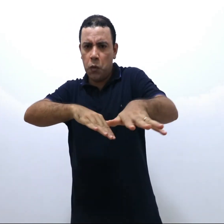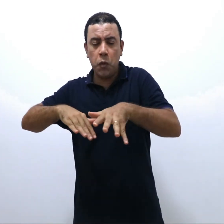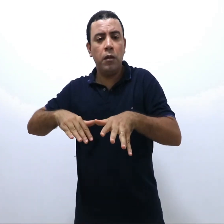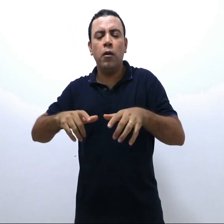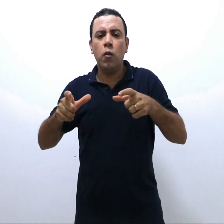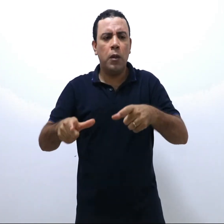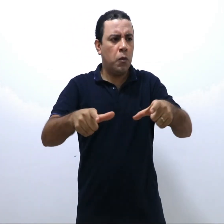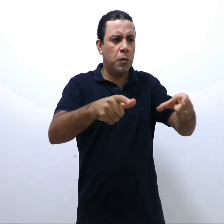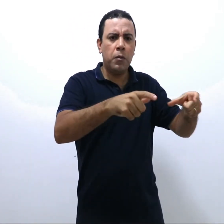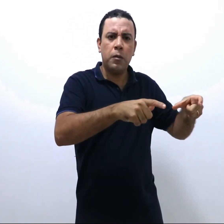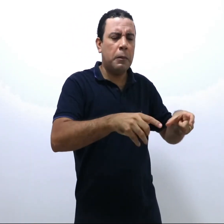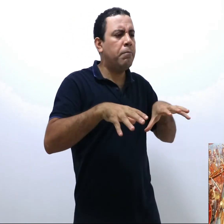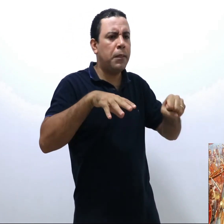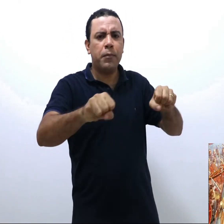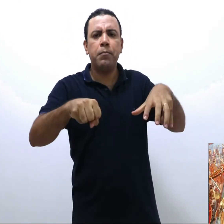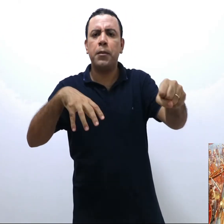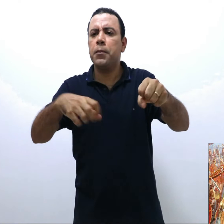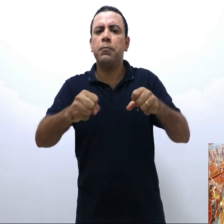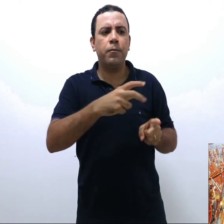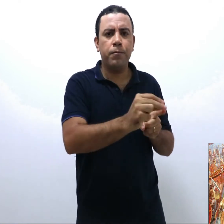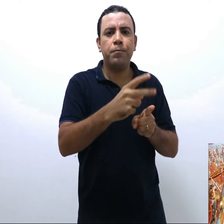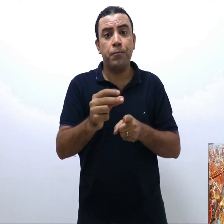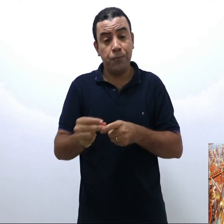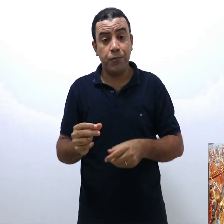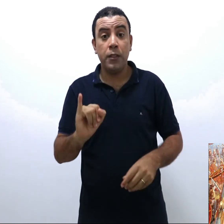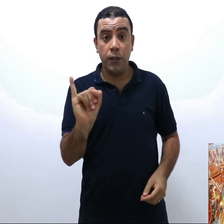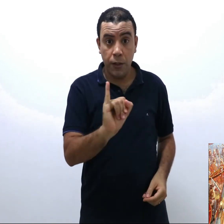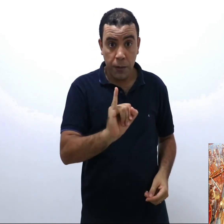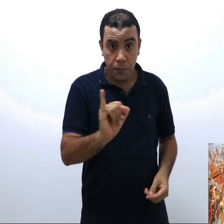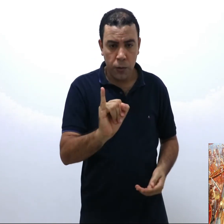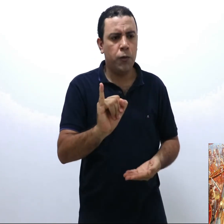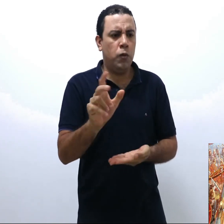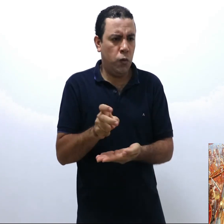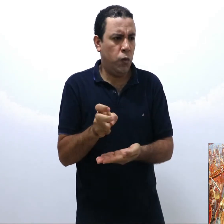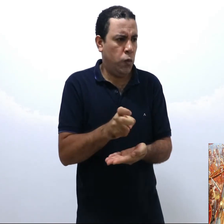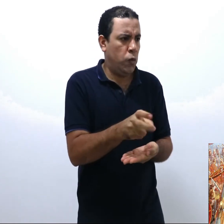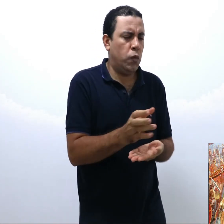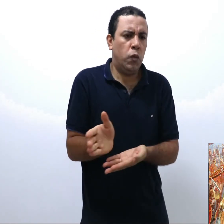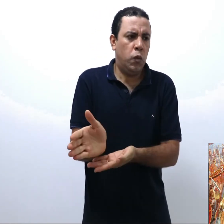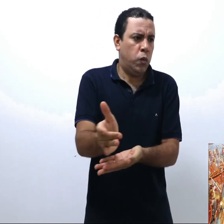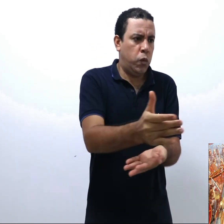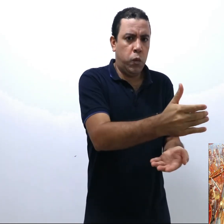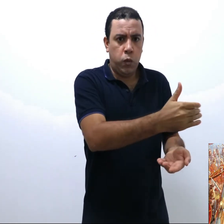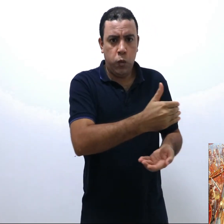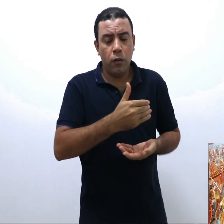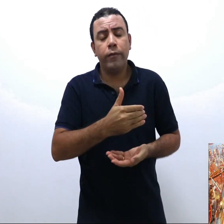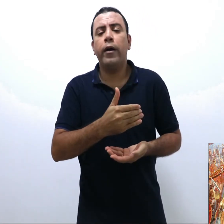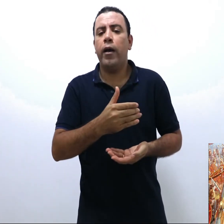que conseguia conquistar e subjugar as diversas regiões em redor e cobrar também impostos para o